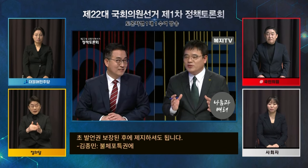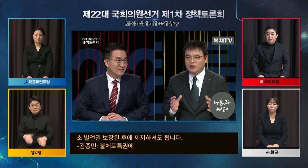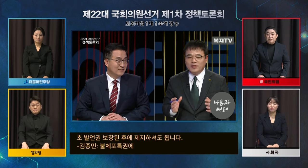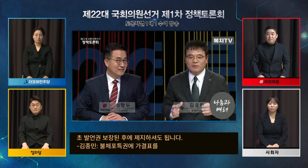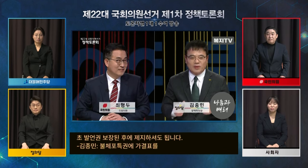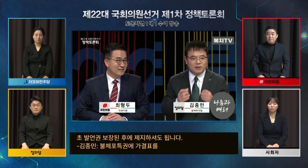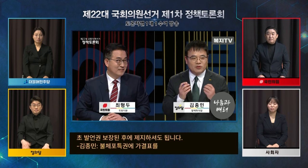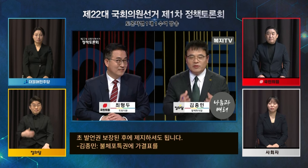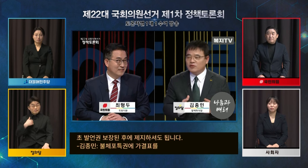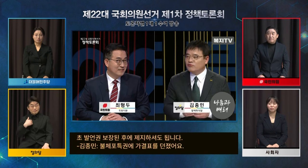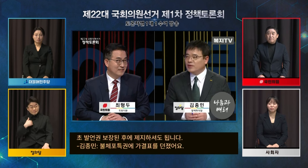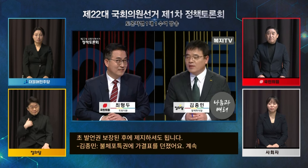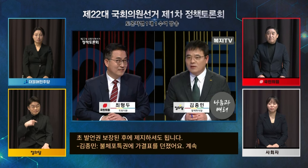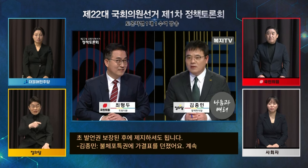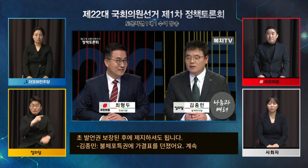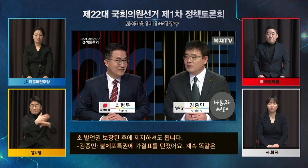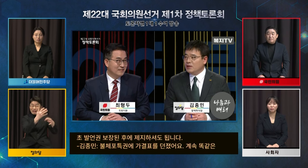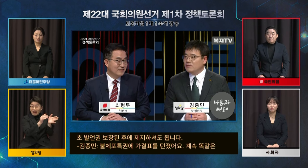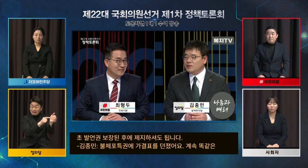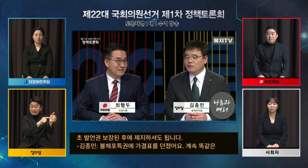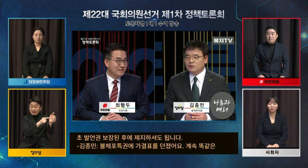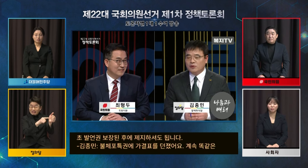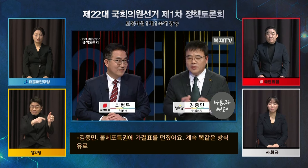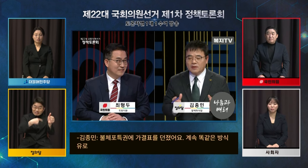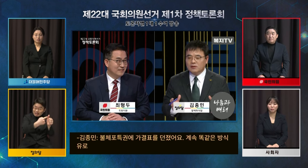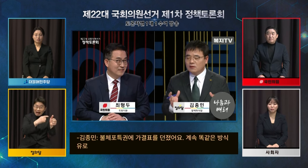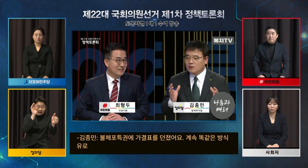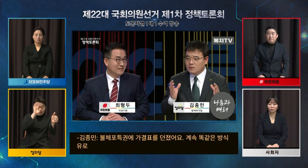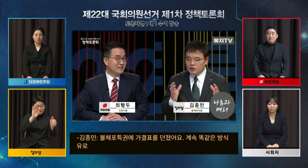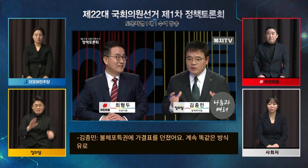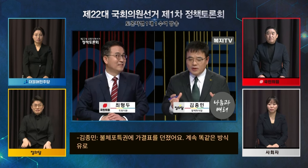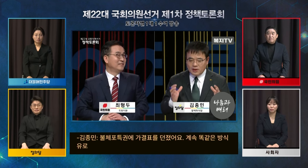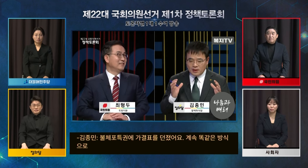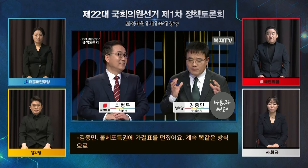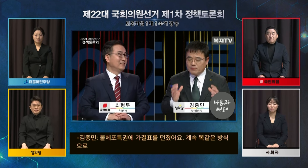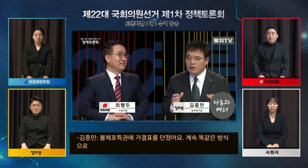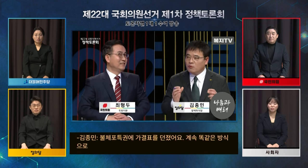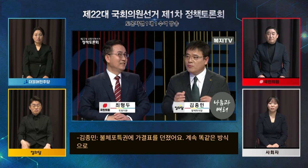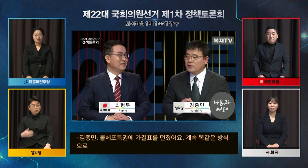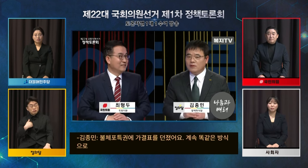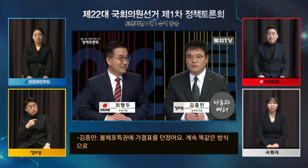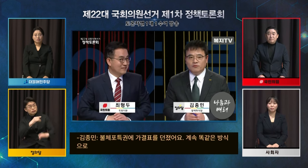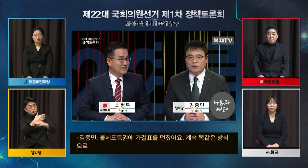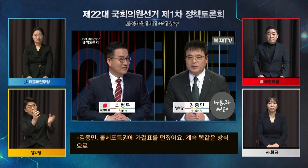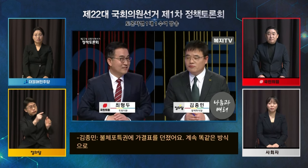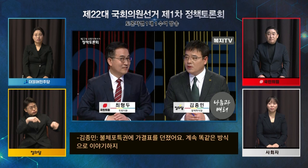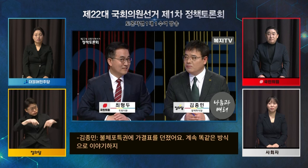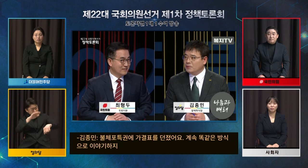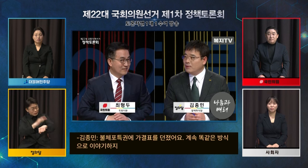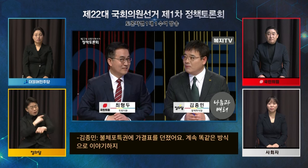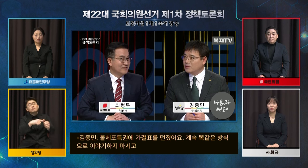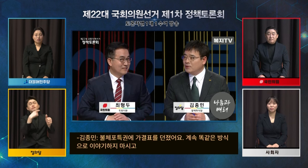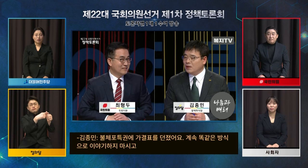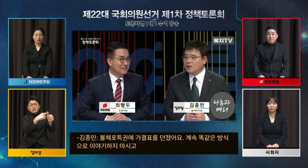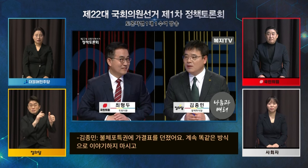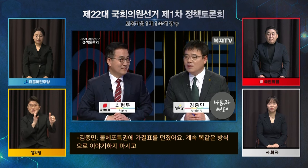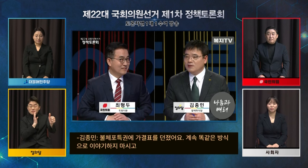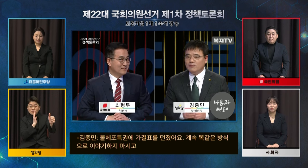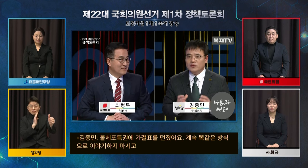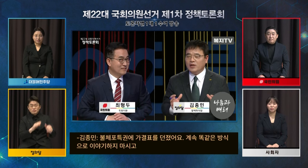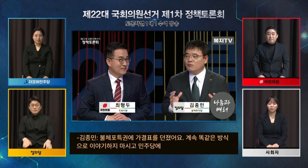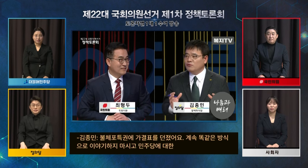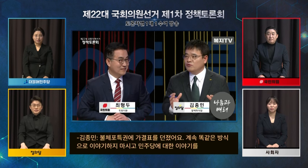방식으로의 정의당은 맨날 민주당이 인증되냐 그런 얘기 하지 마시고 정의당은 민주당에 대한 비판과 고민을 할 때는 또 국회의인 인증되는 비판을 받습니다.